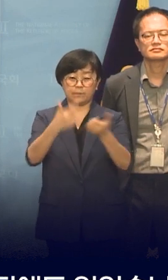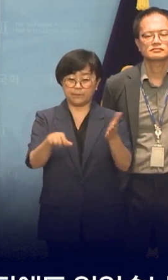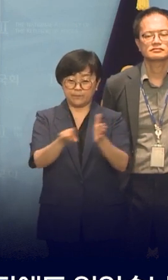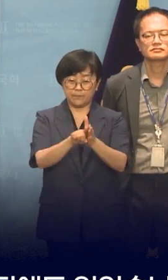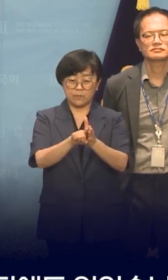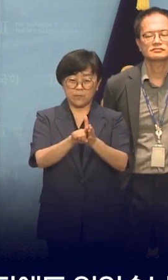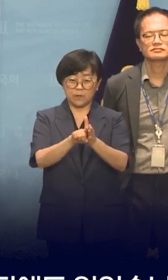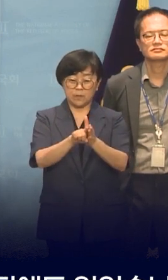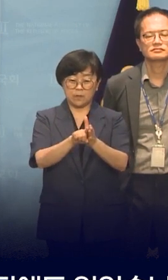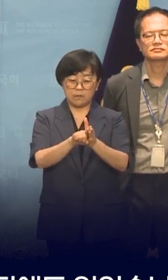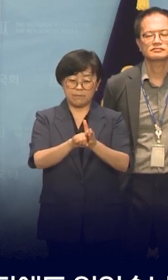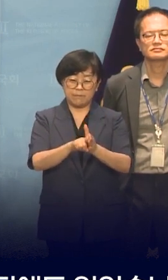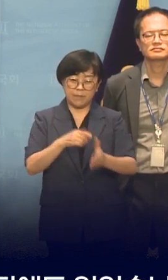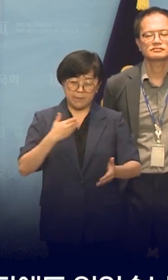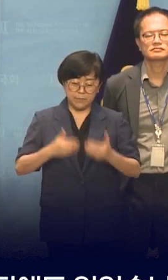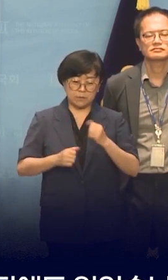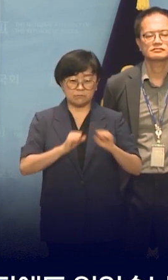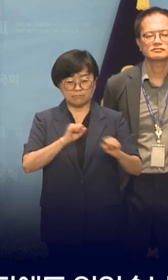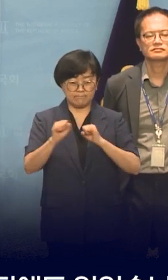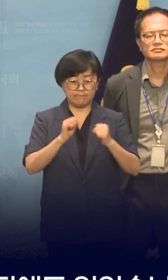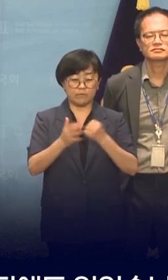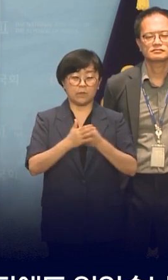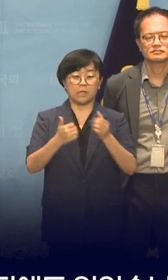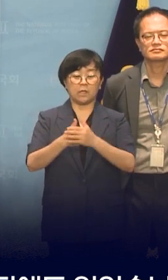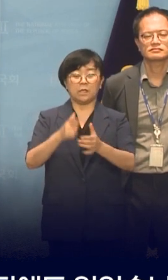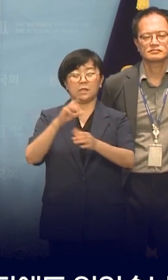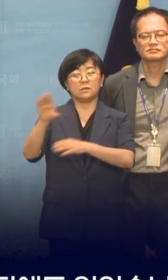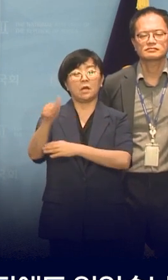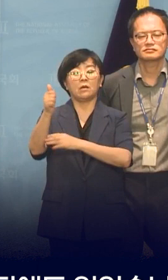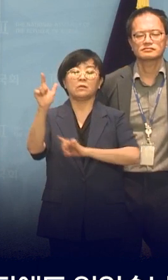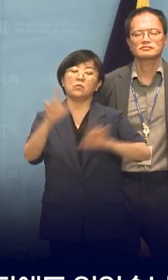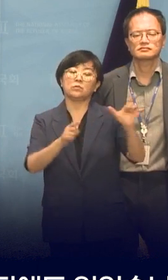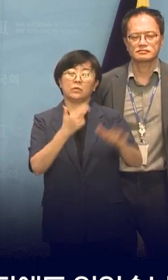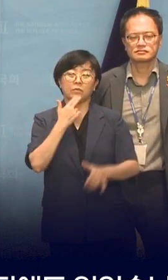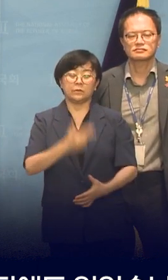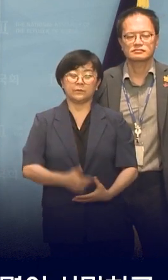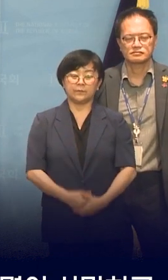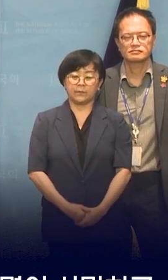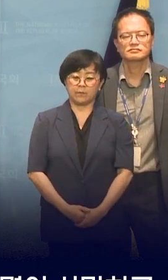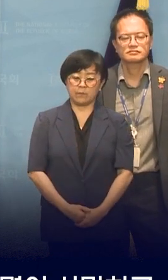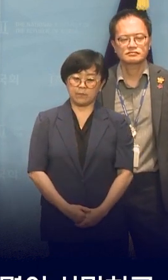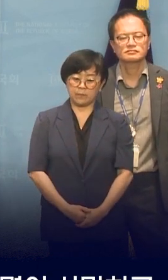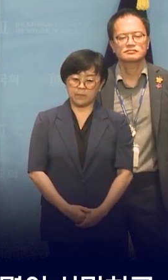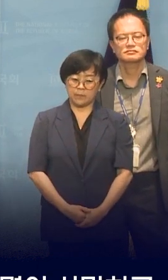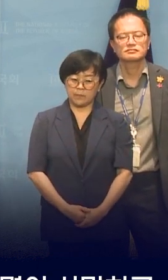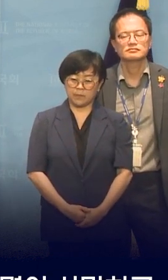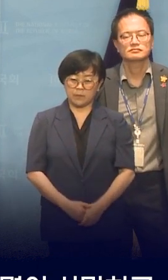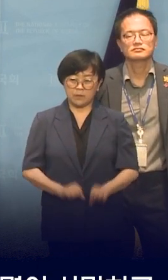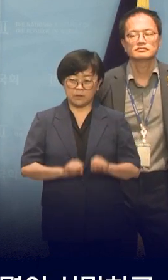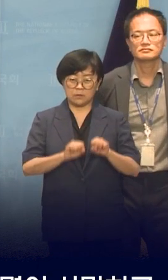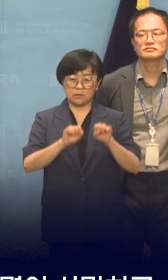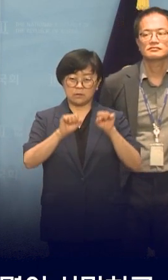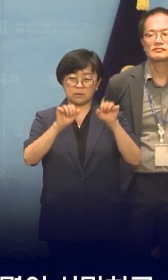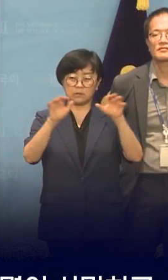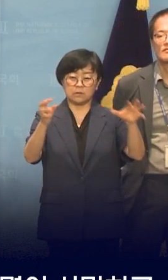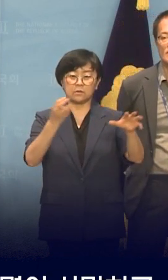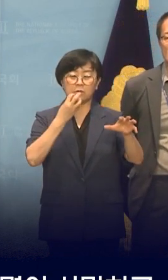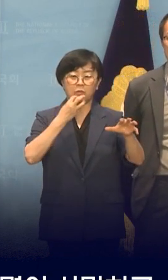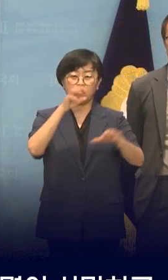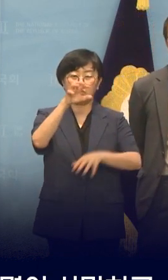위해 분투하는 행안부 장관의 모습은 그 어디에도 없었습니다 사방이 트인 서울